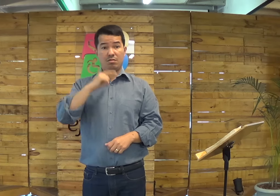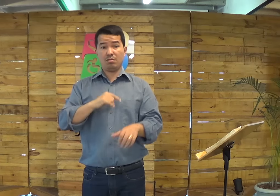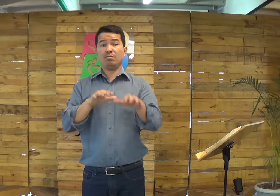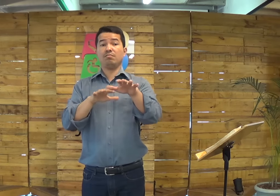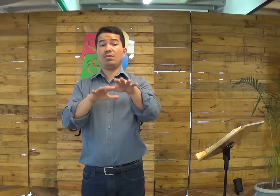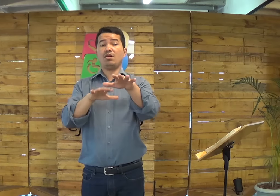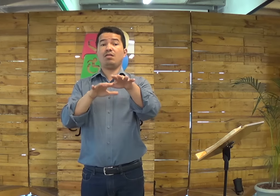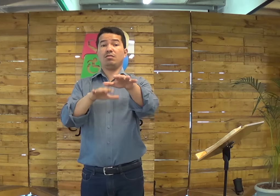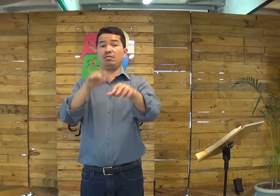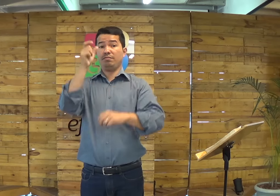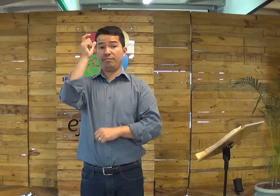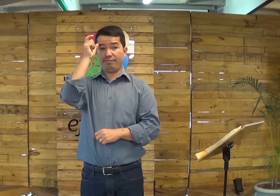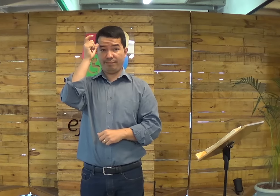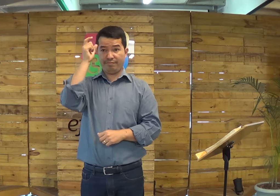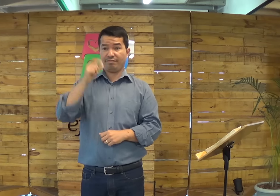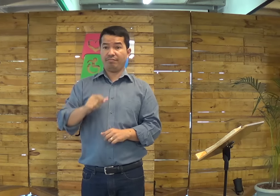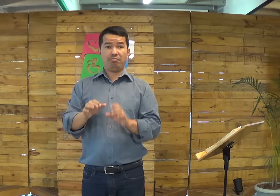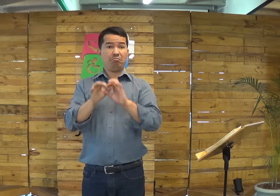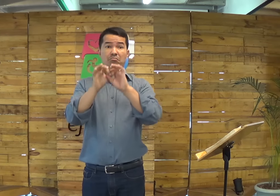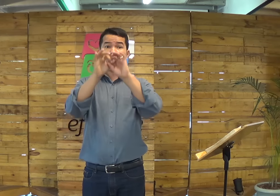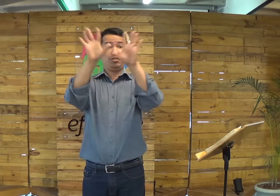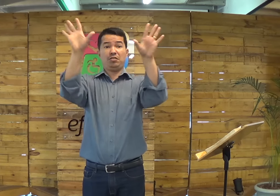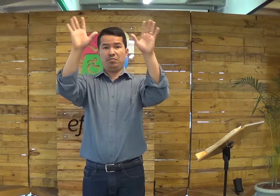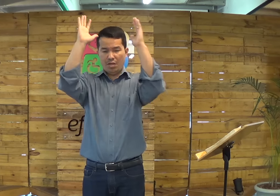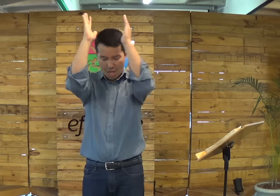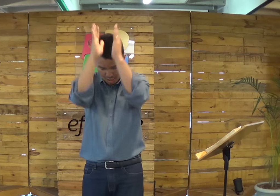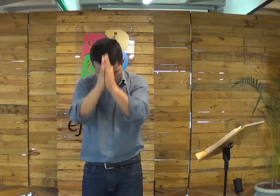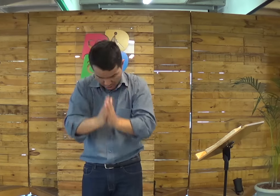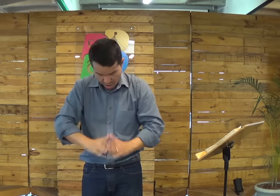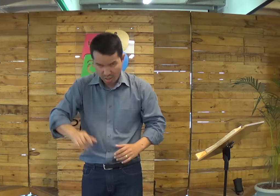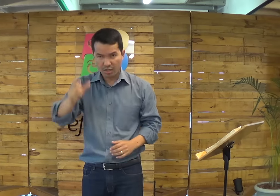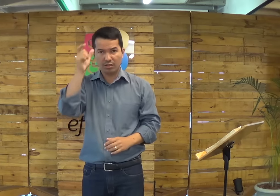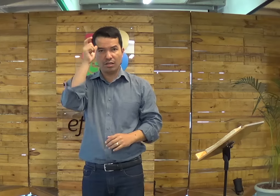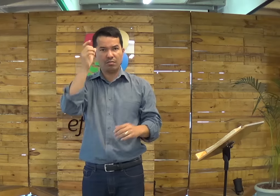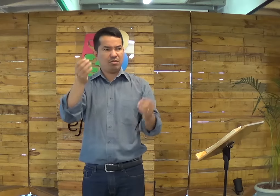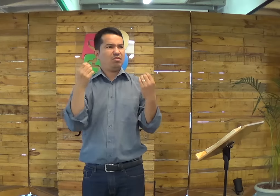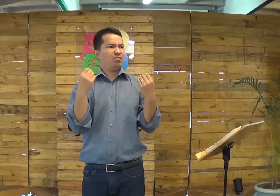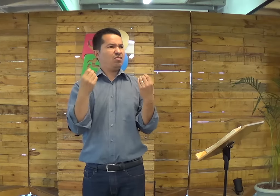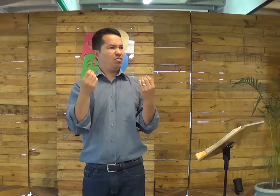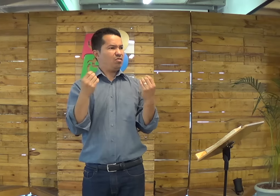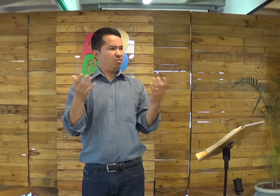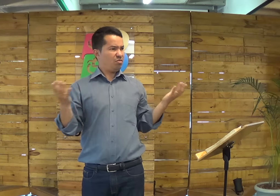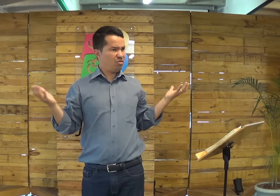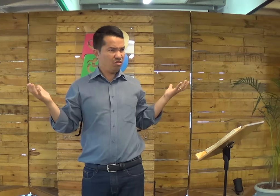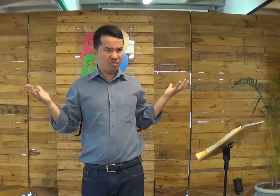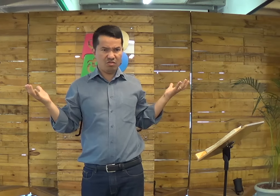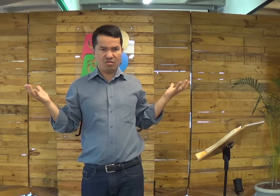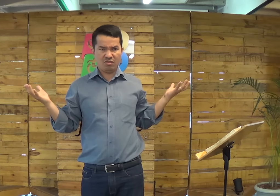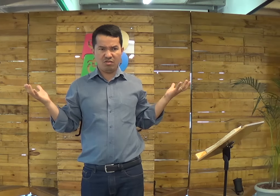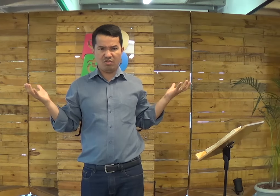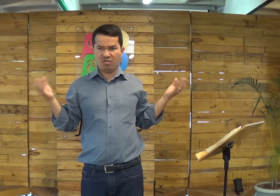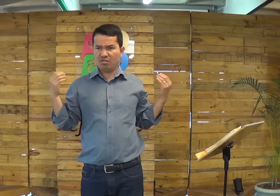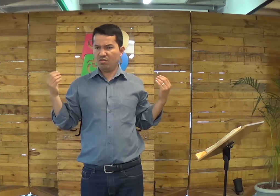Amanhã vai ter uma marcha pro diabo liberado para tudo como